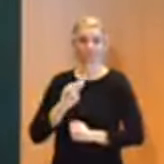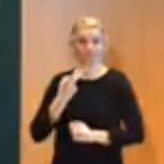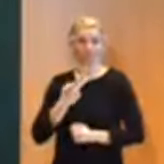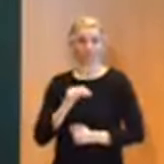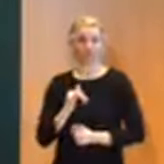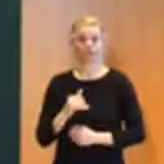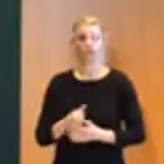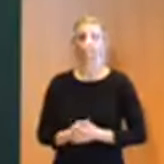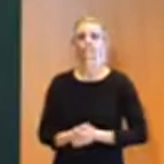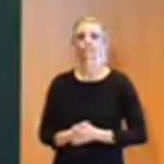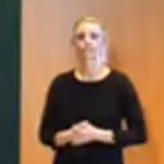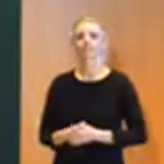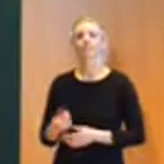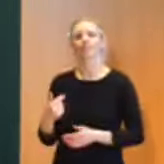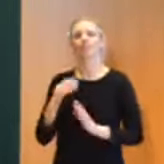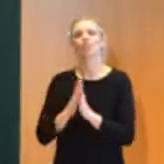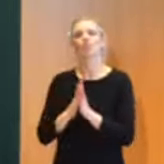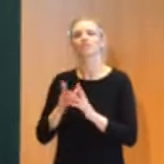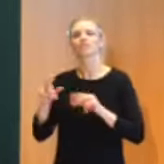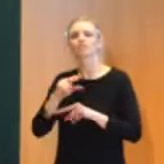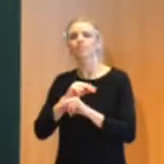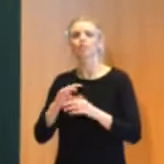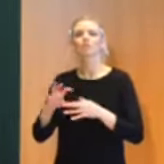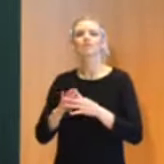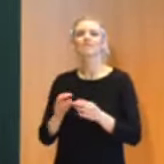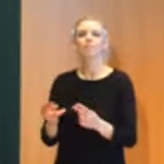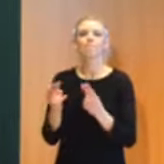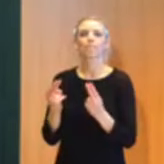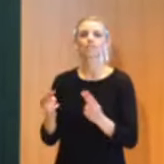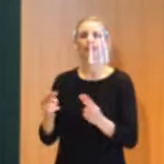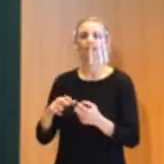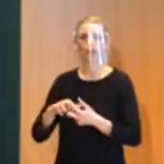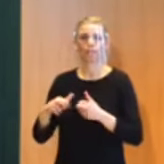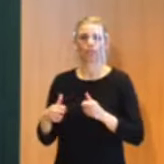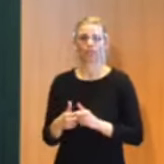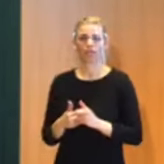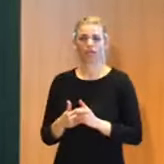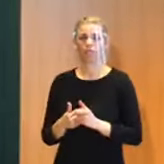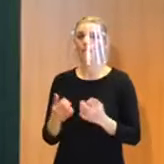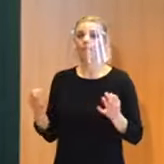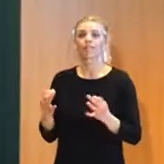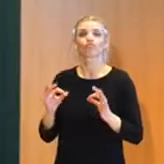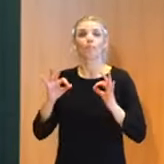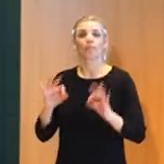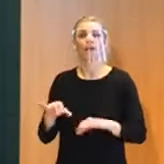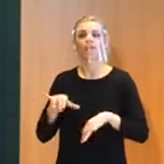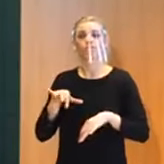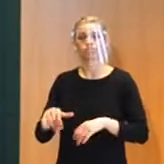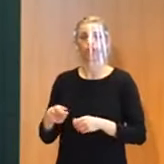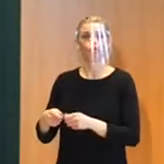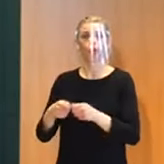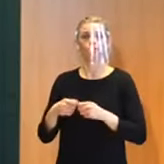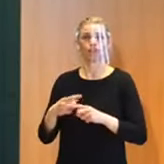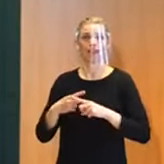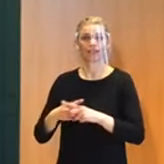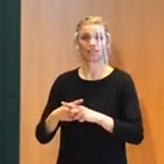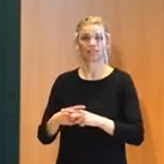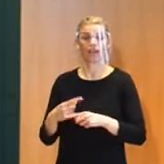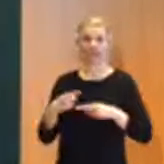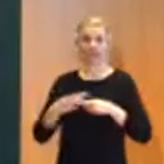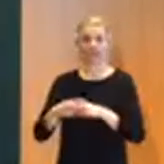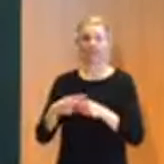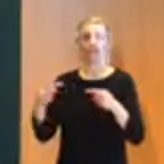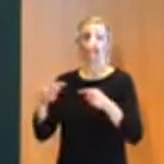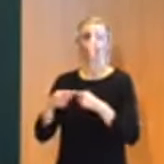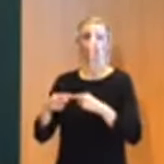sa, prosím vás pekne, o podstate problému, o podstate celej tejto koaličnej krízy. Kríza rovná sa Igor